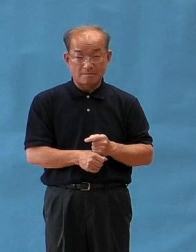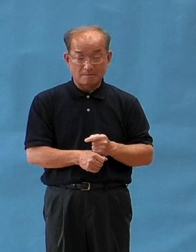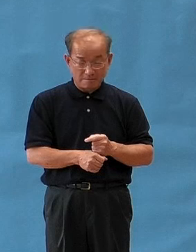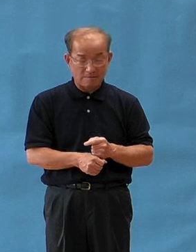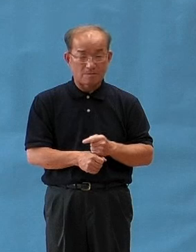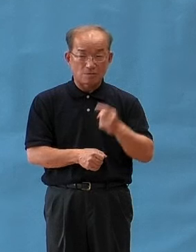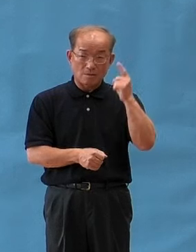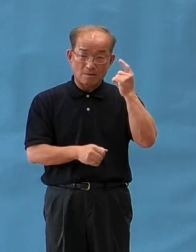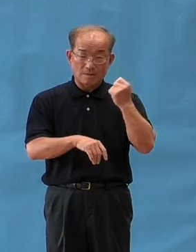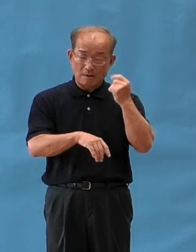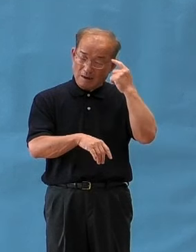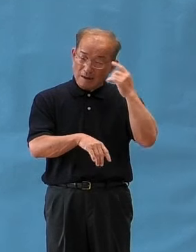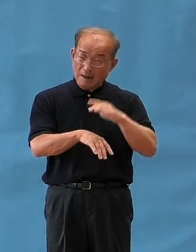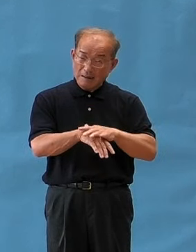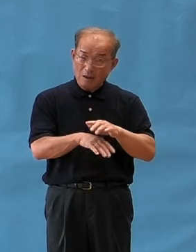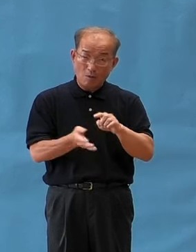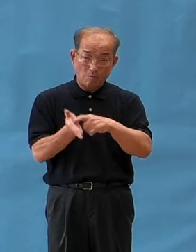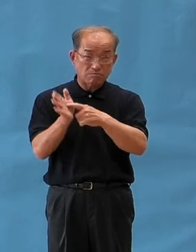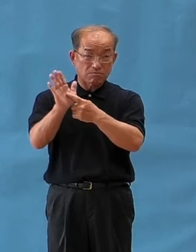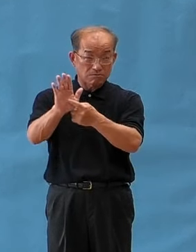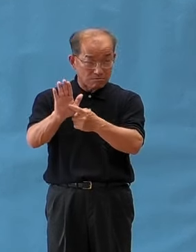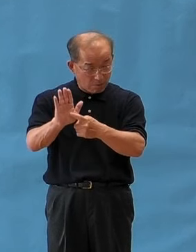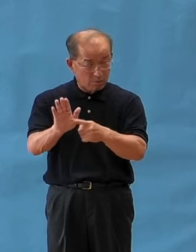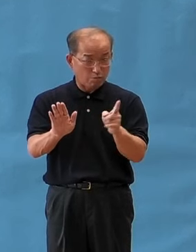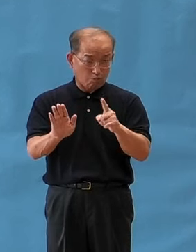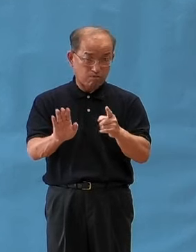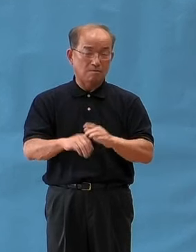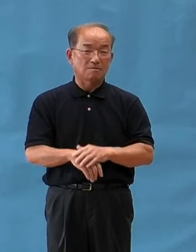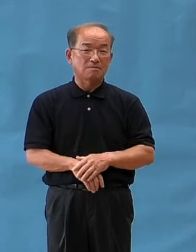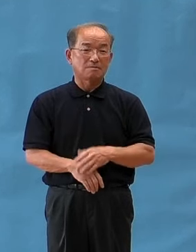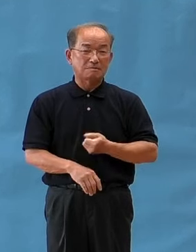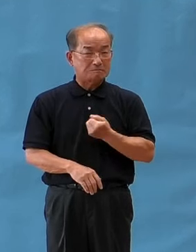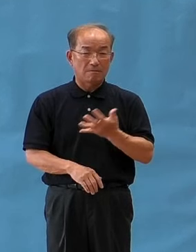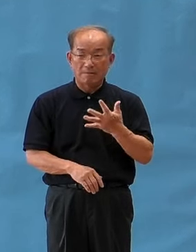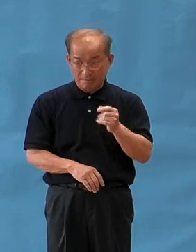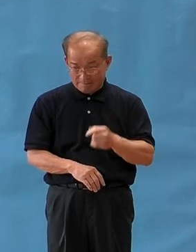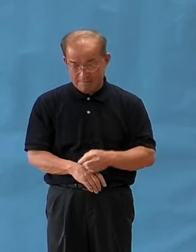と。信じられない。もうぜひ、